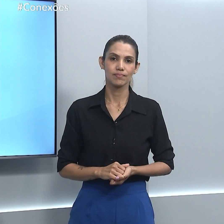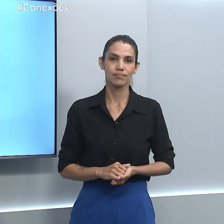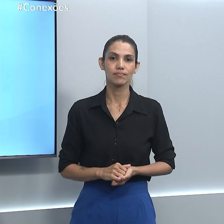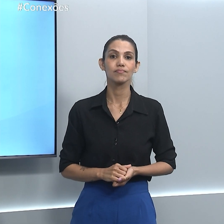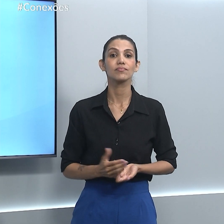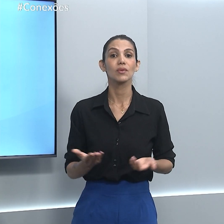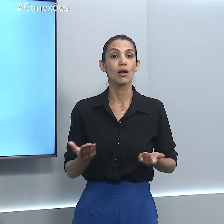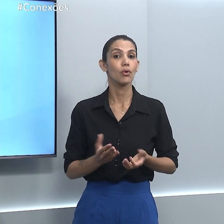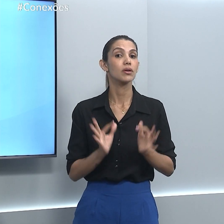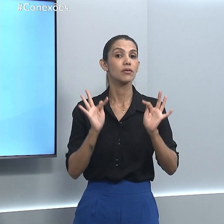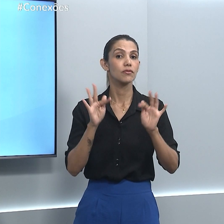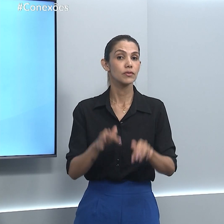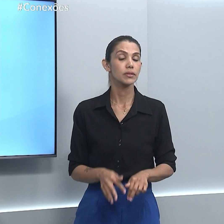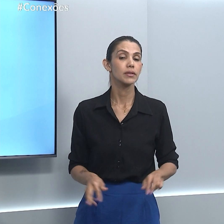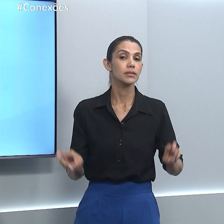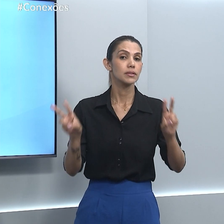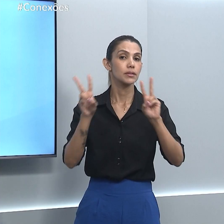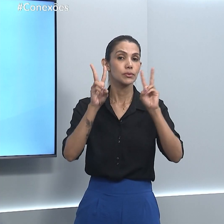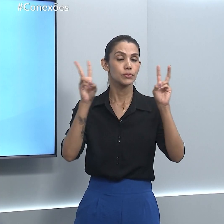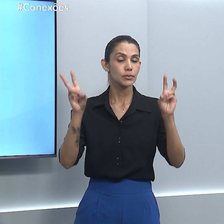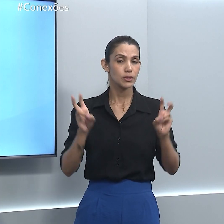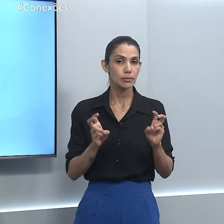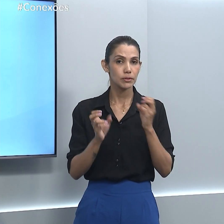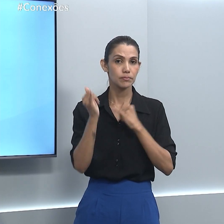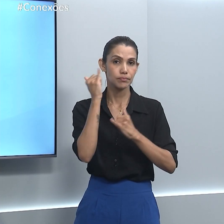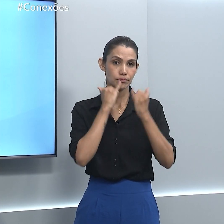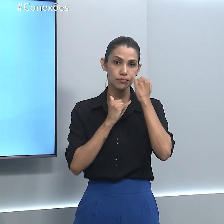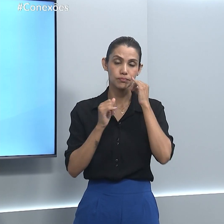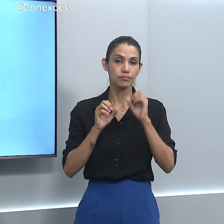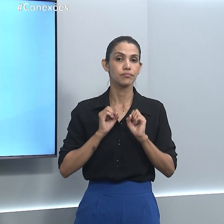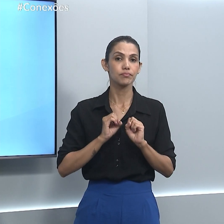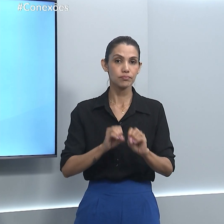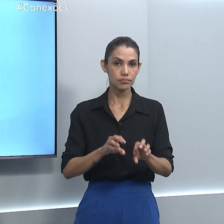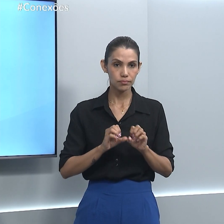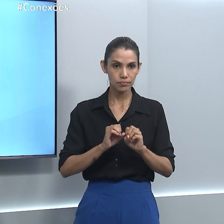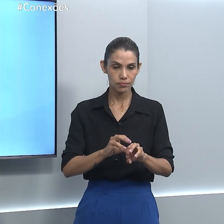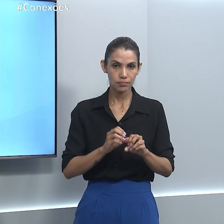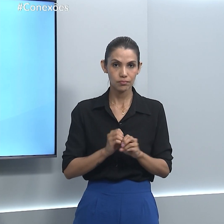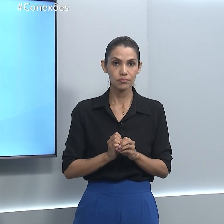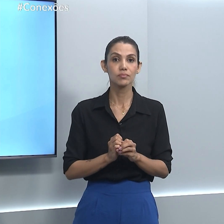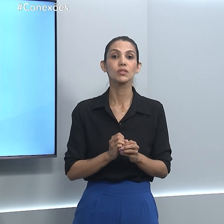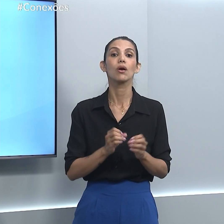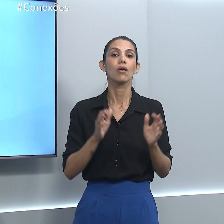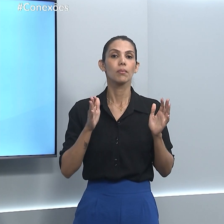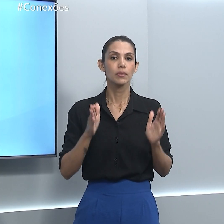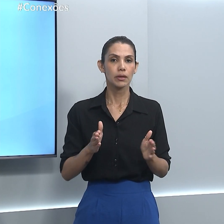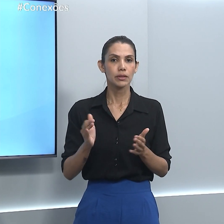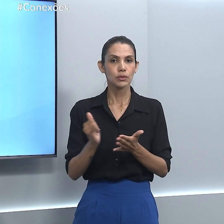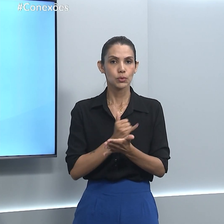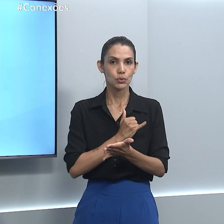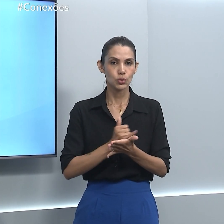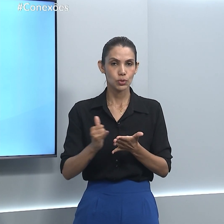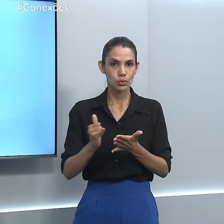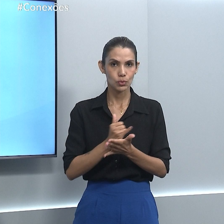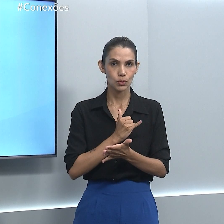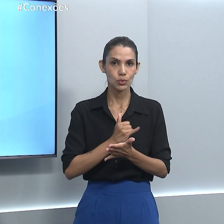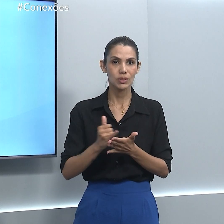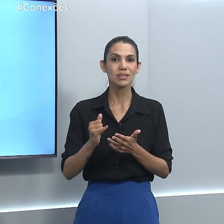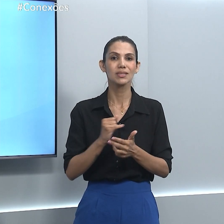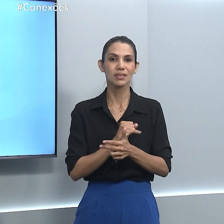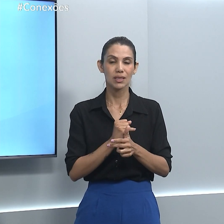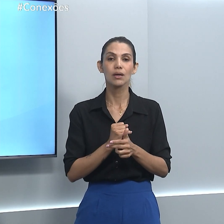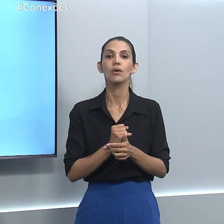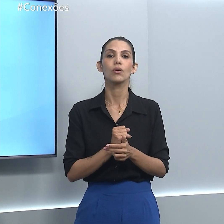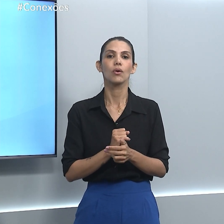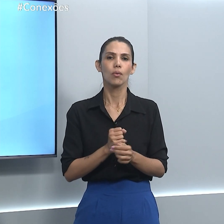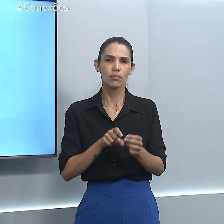Para fechar, uma informação sobre educação. O período de inscrições no Exame Nacional para Certificação de